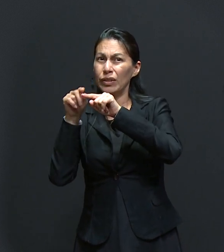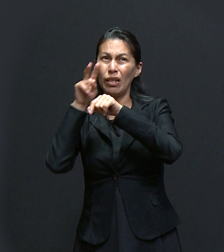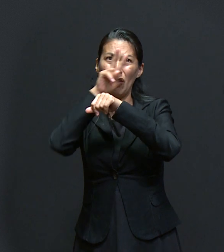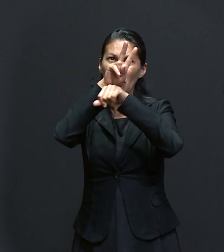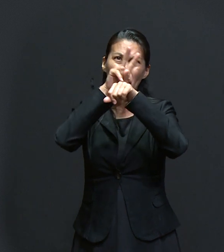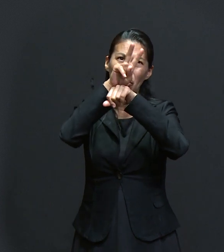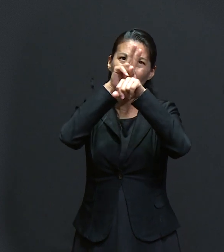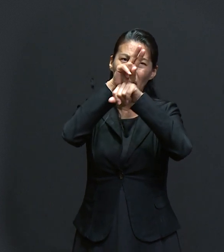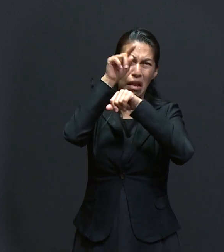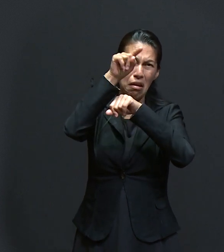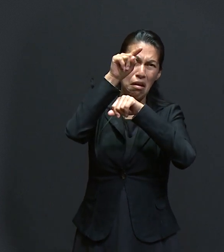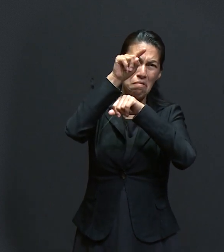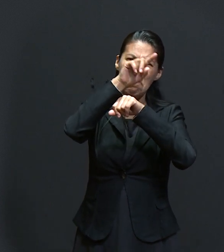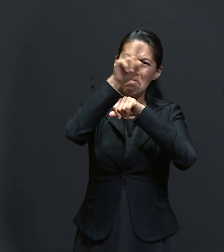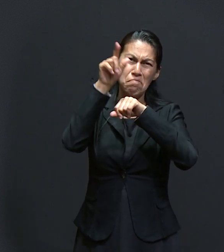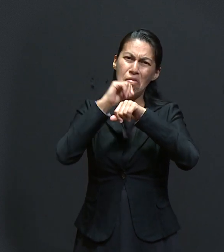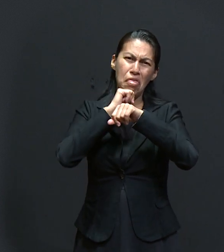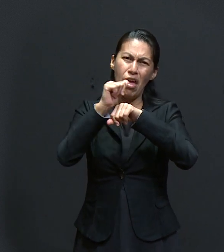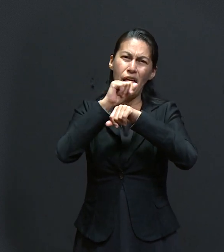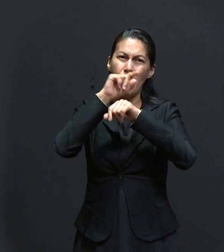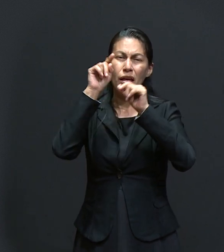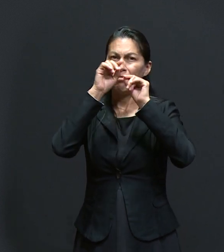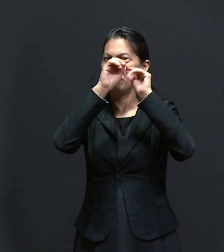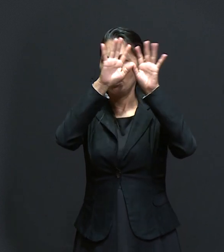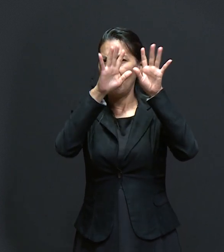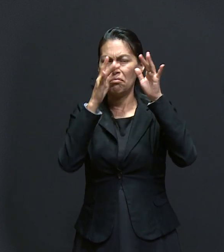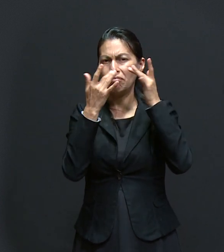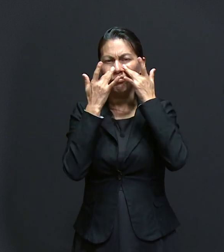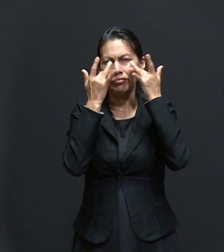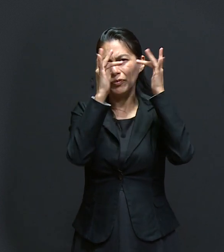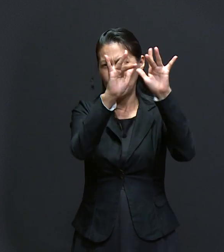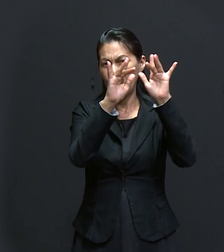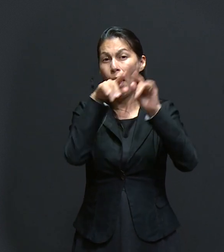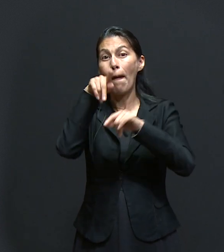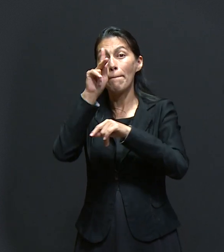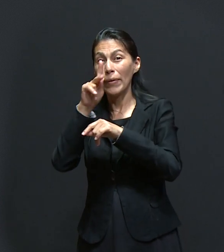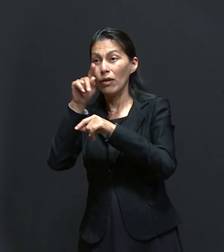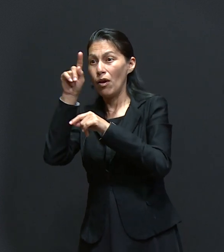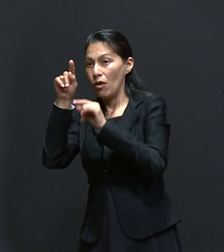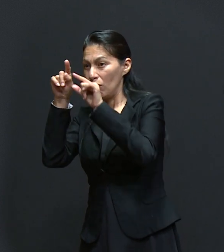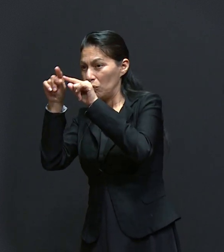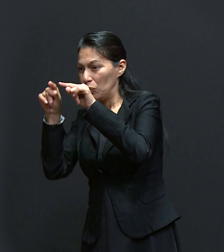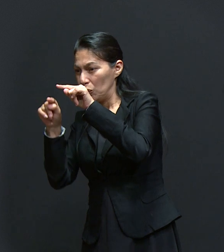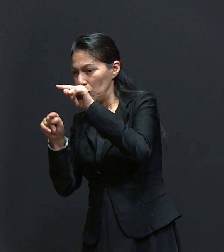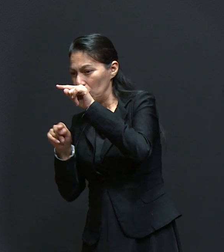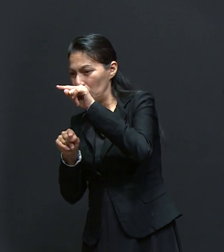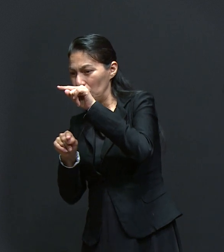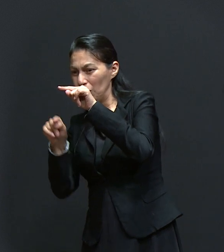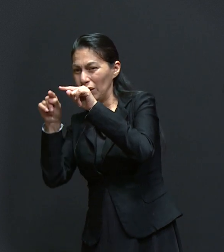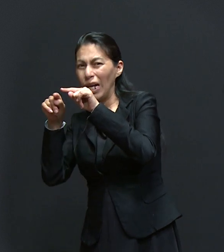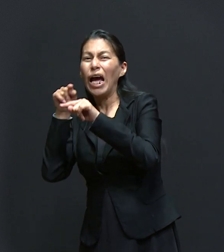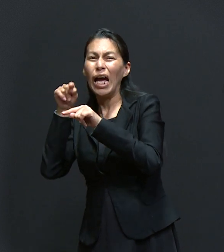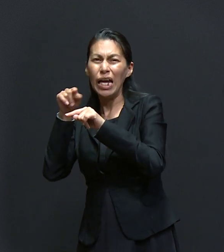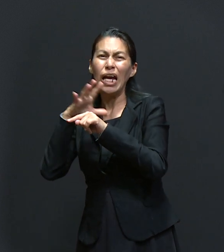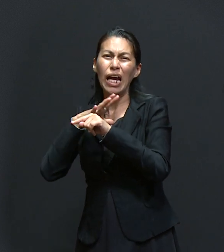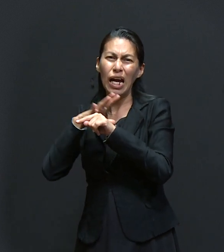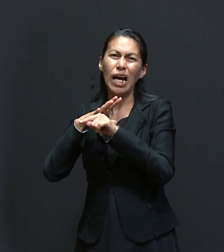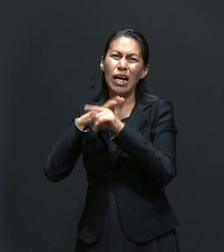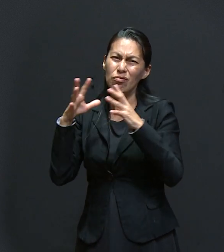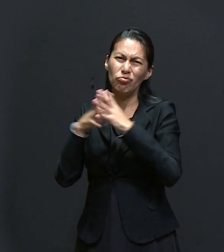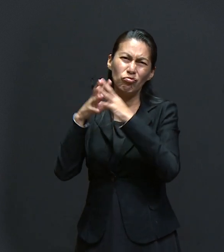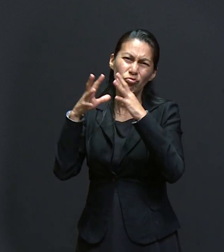no lograron sus metas desde el norte deberían retirar sus tropas y ahorita están atacando desde este